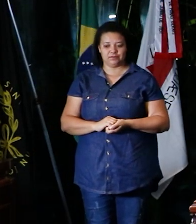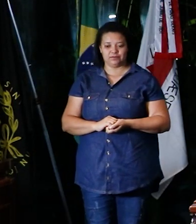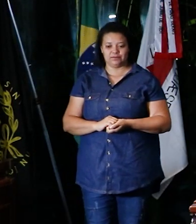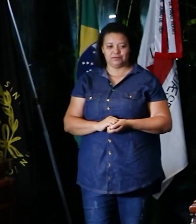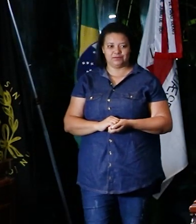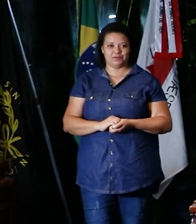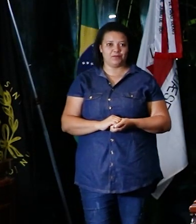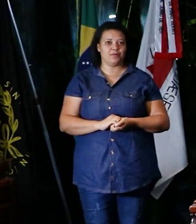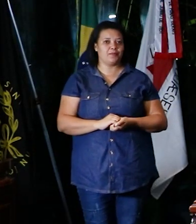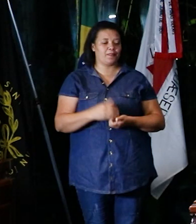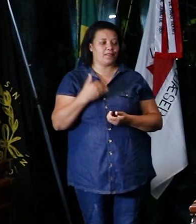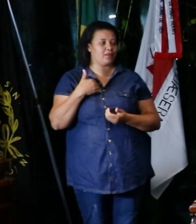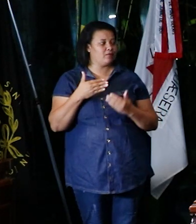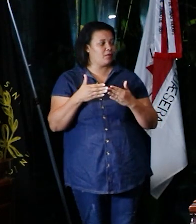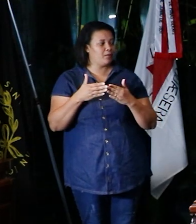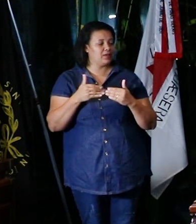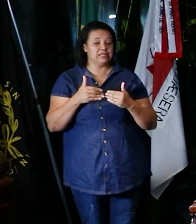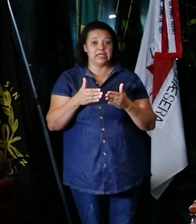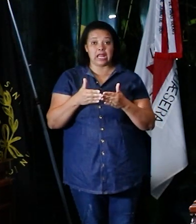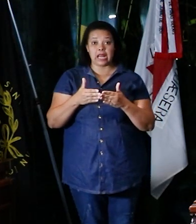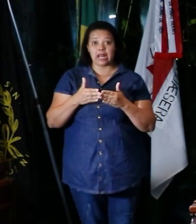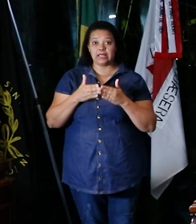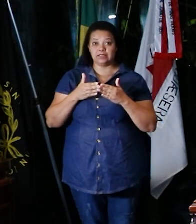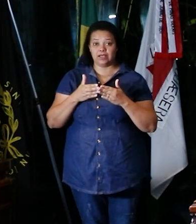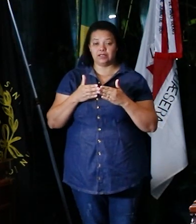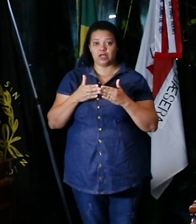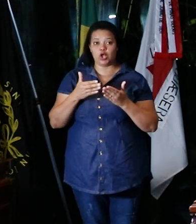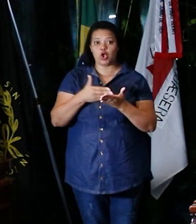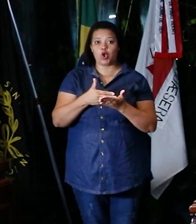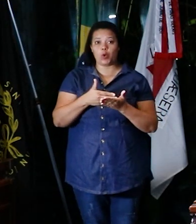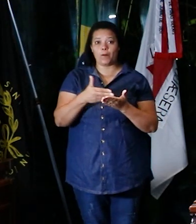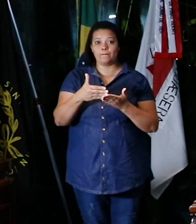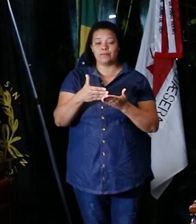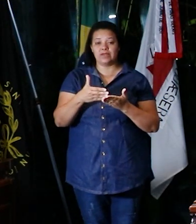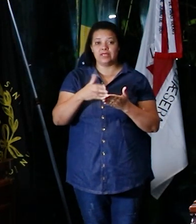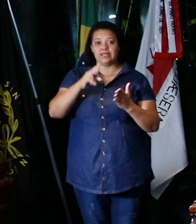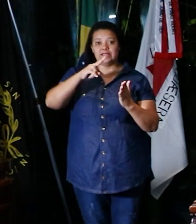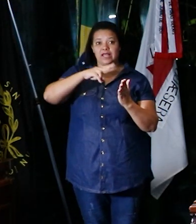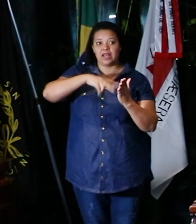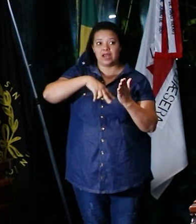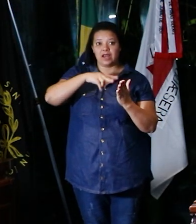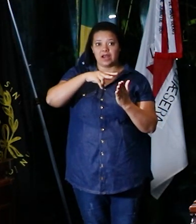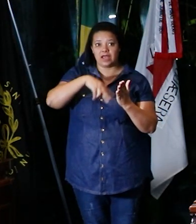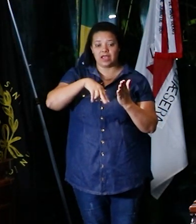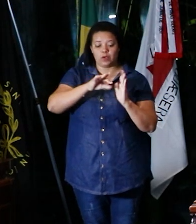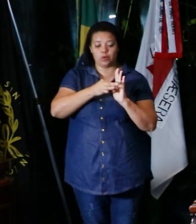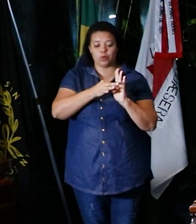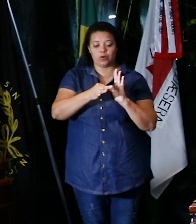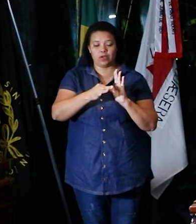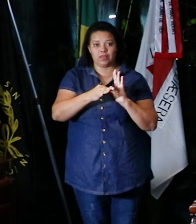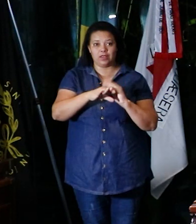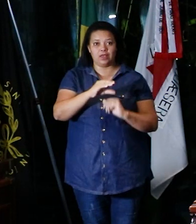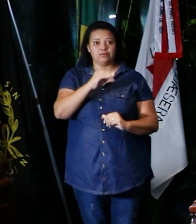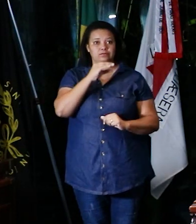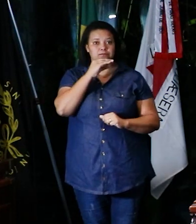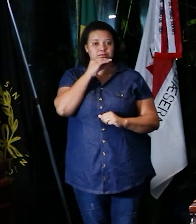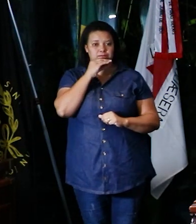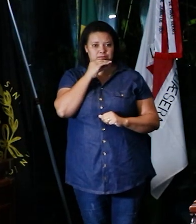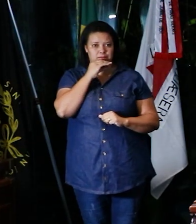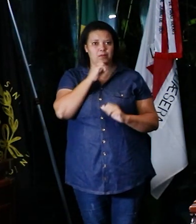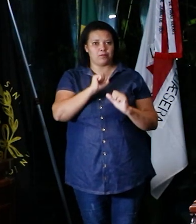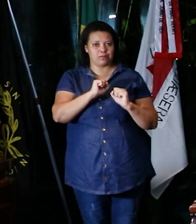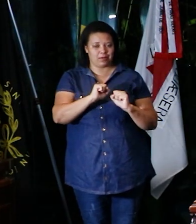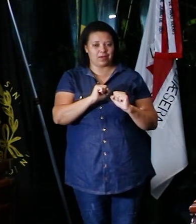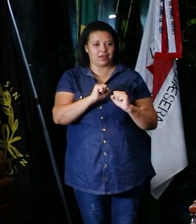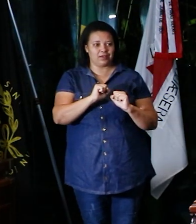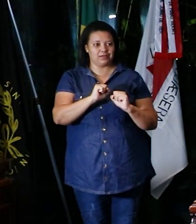Eu vou pedir licença para começar lendo uma crônica de Drummond. Me permitam